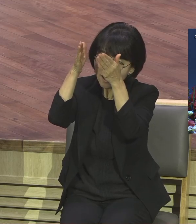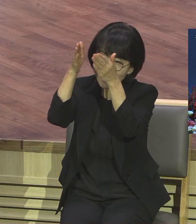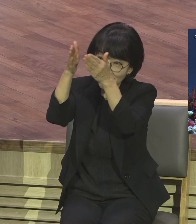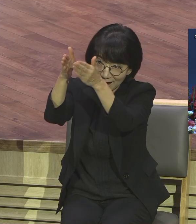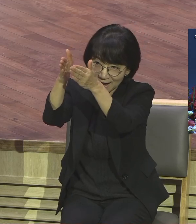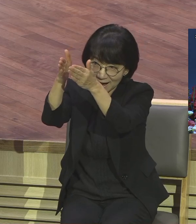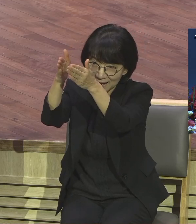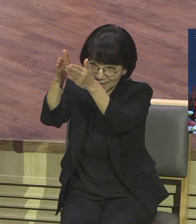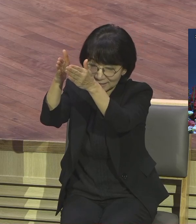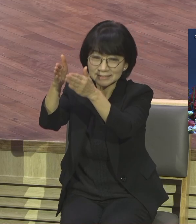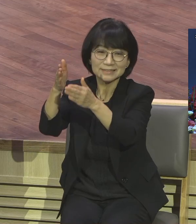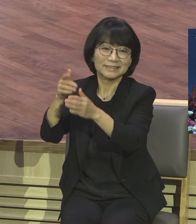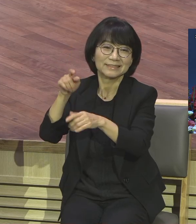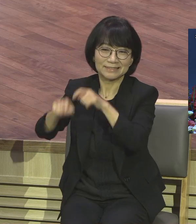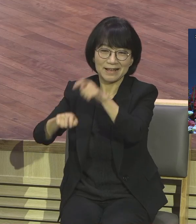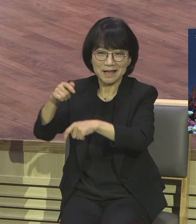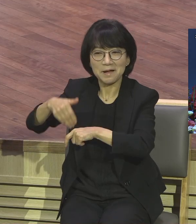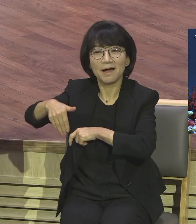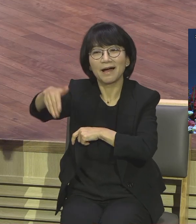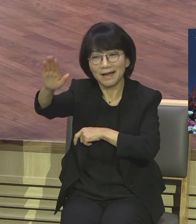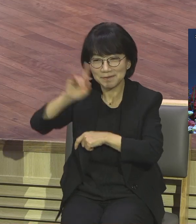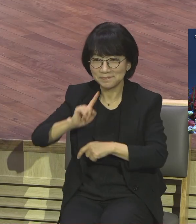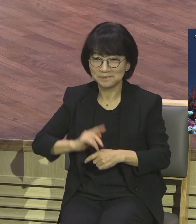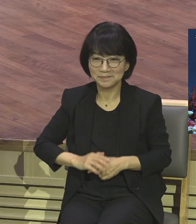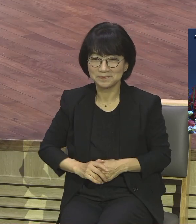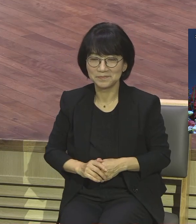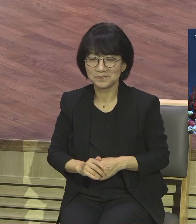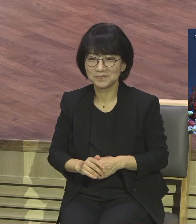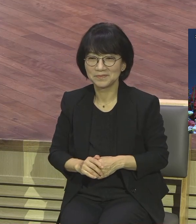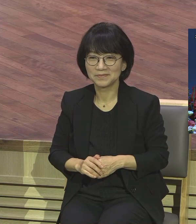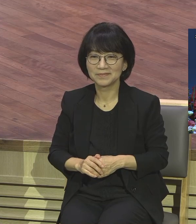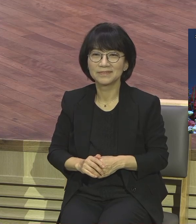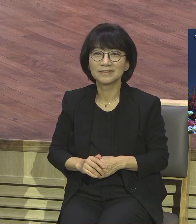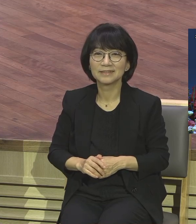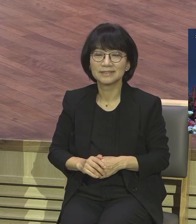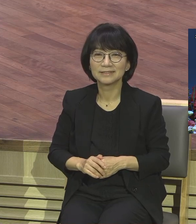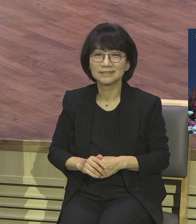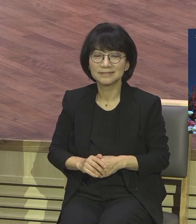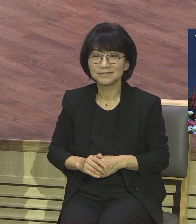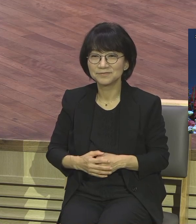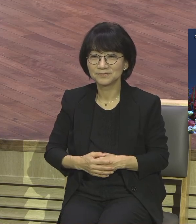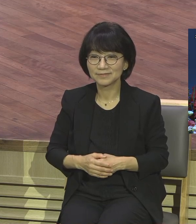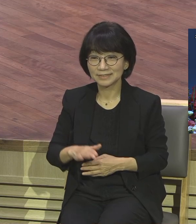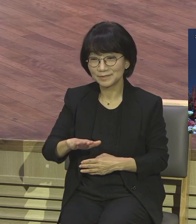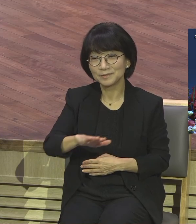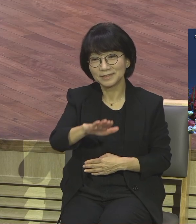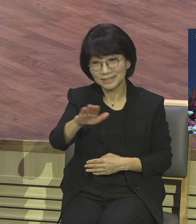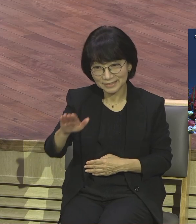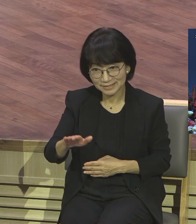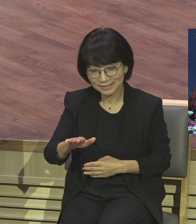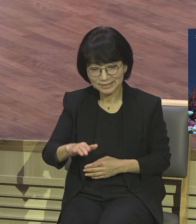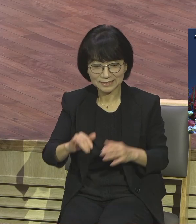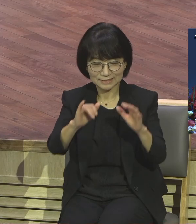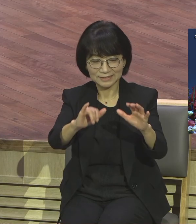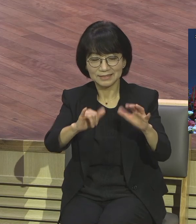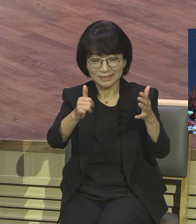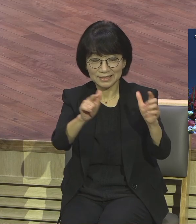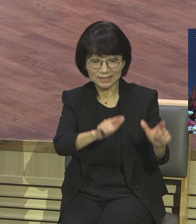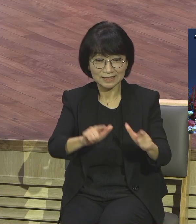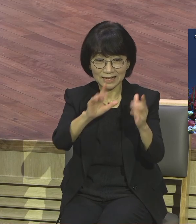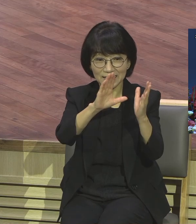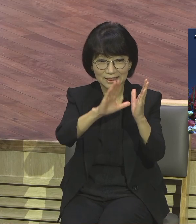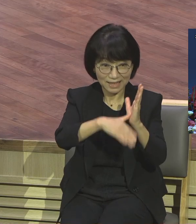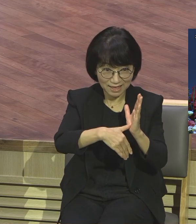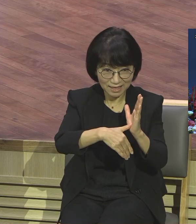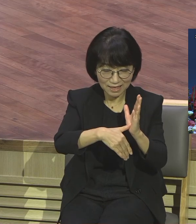가슴에 품고 영원한 것에 투자하라. 우리는 이 땅에 살면서 영원하지